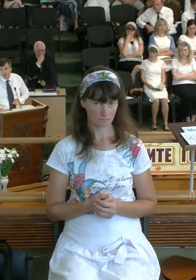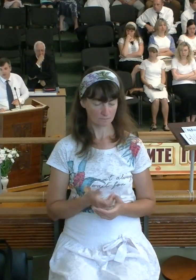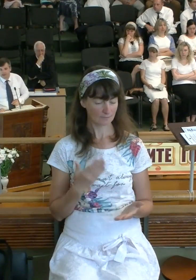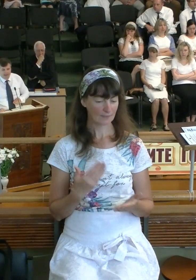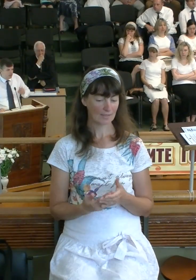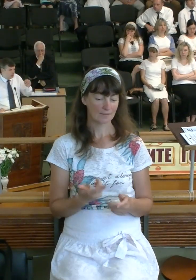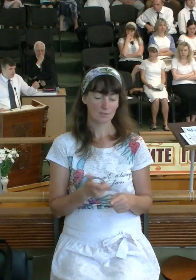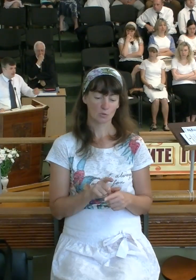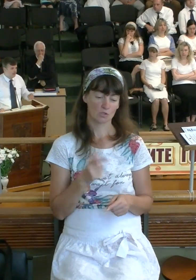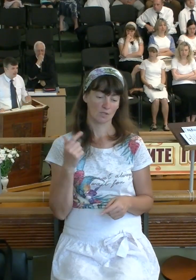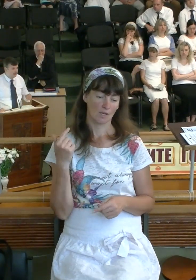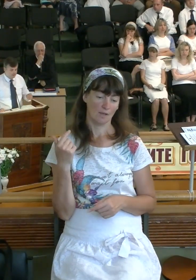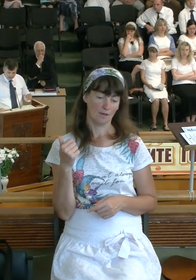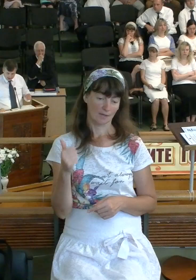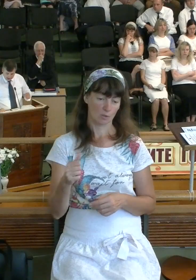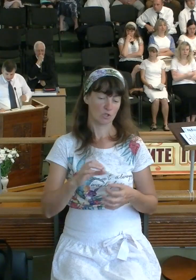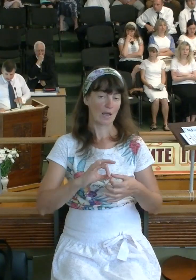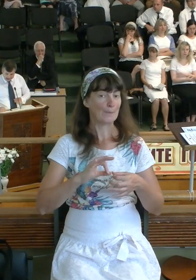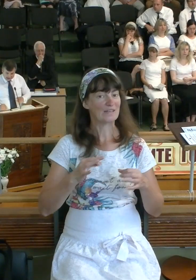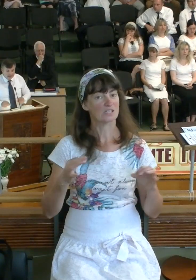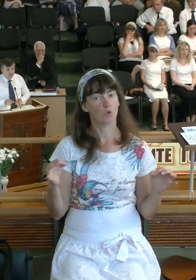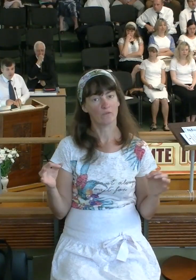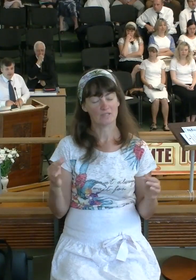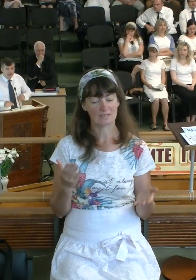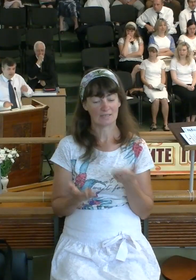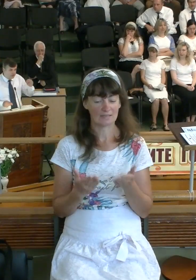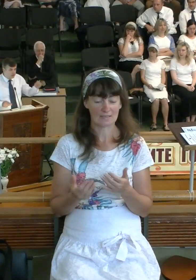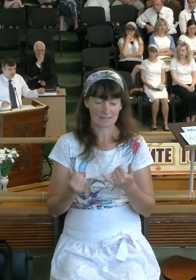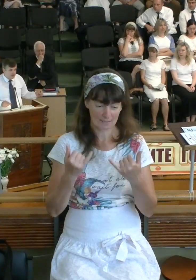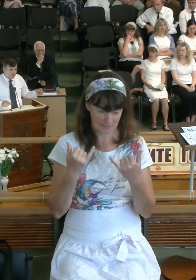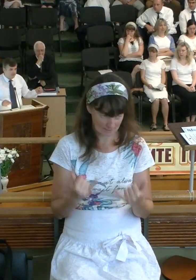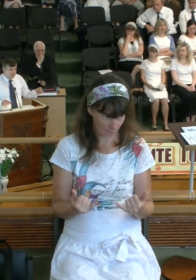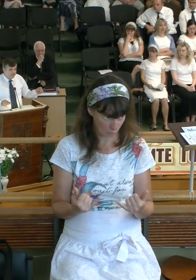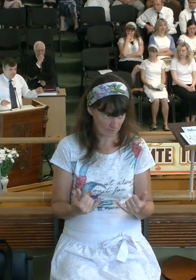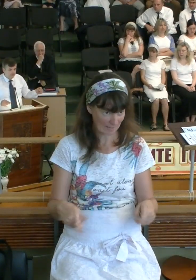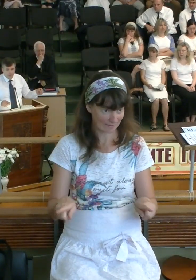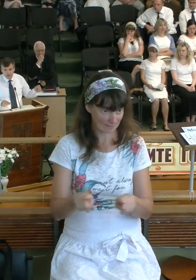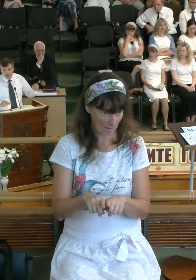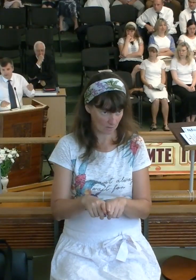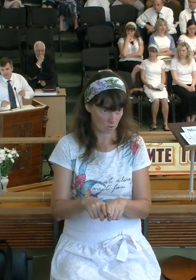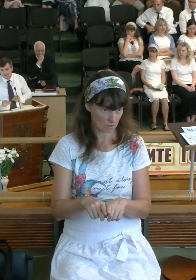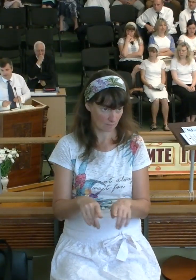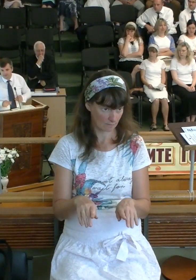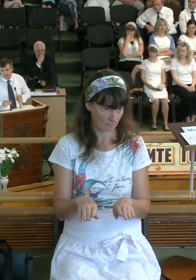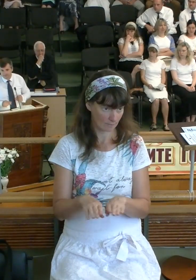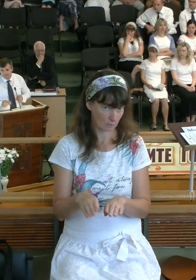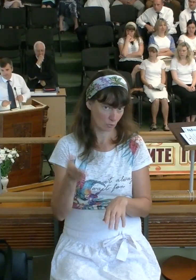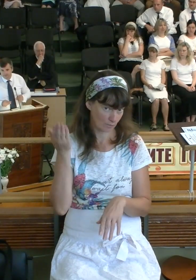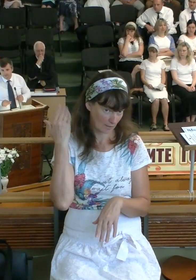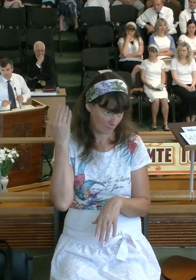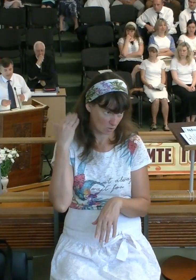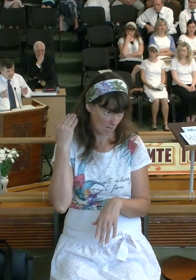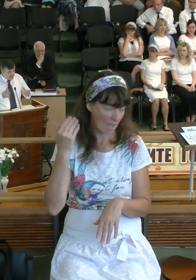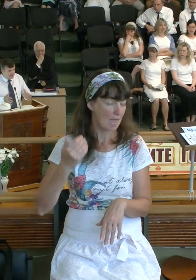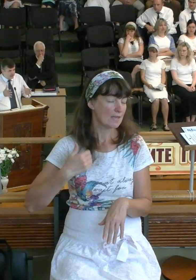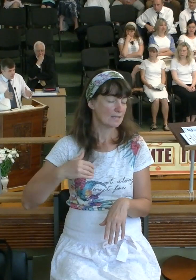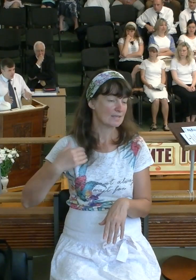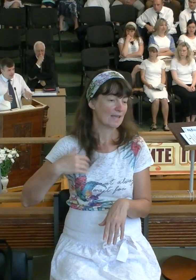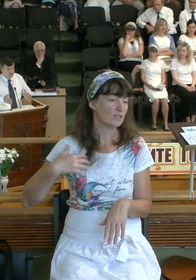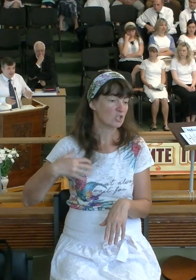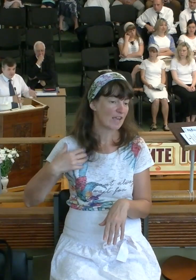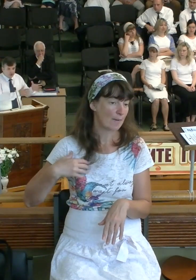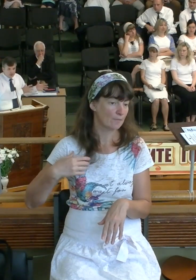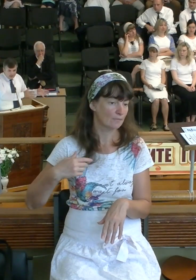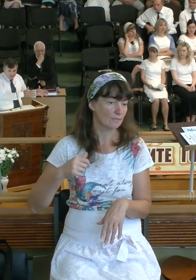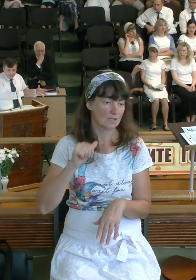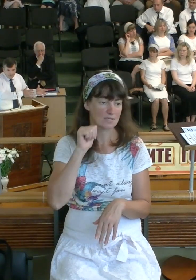хорошая пословица, она мне очень нравится. Если сегодня как вчера, то зачем завтра? Если